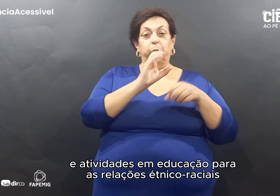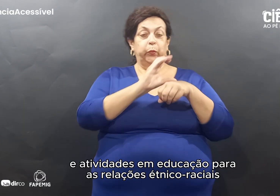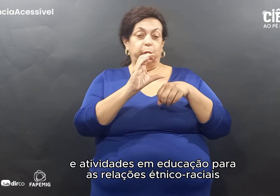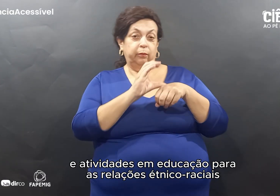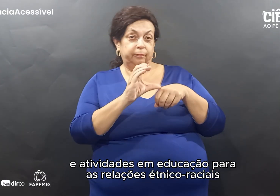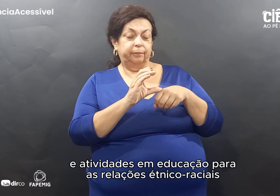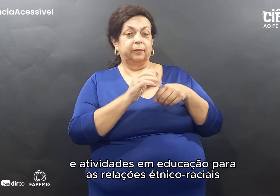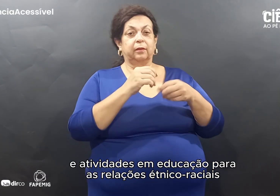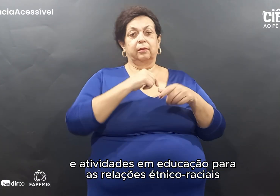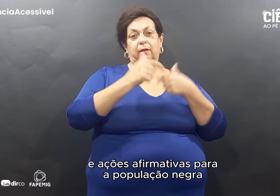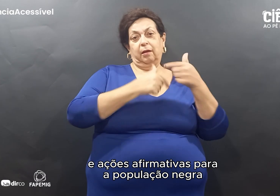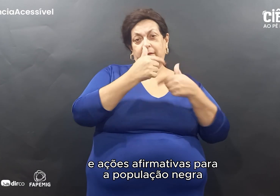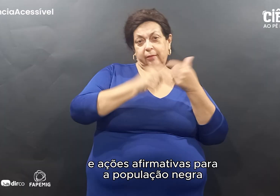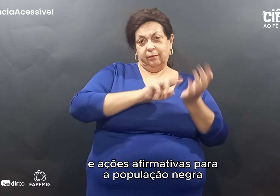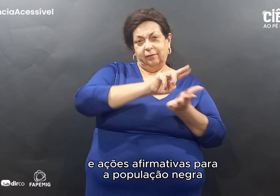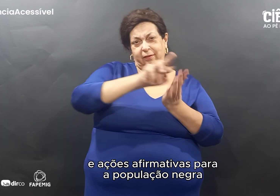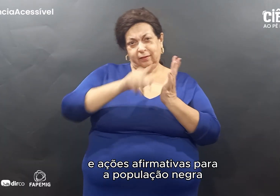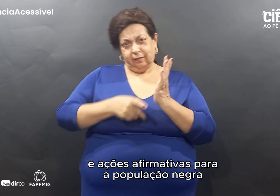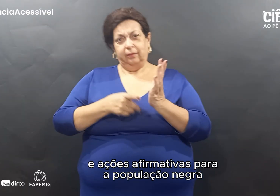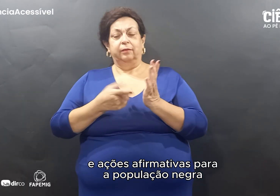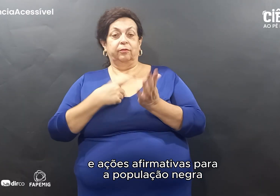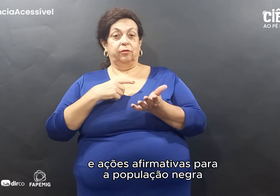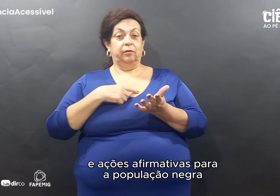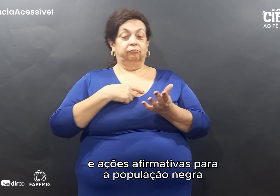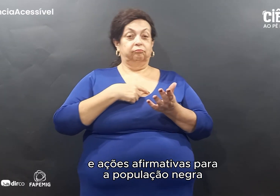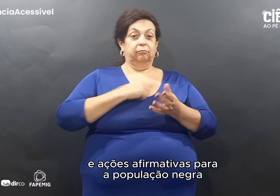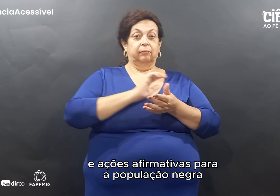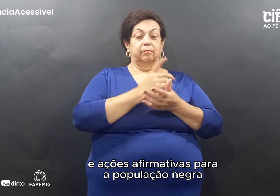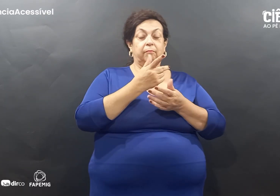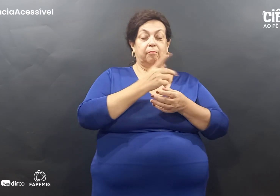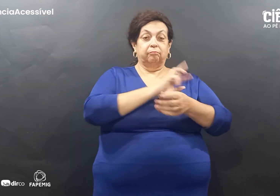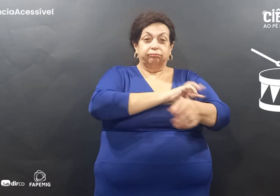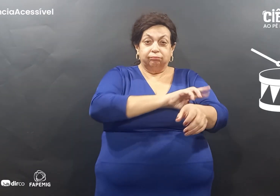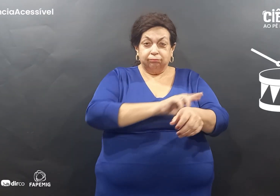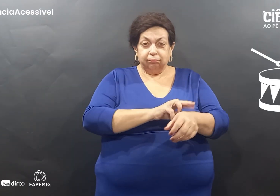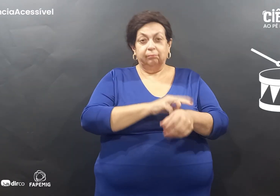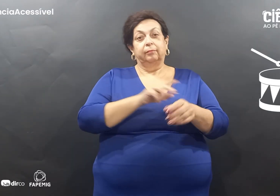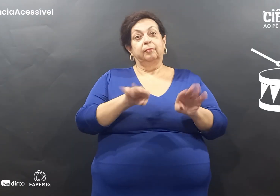relações étnico-raciais e ações afirmativas para a população negra.